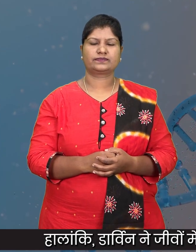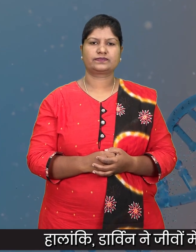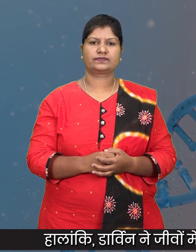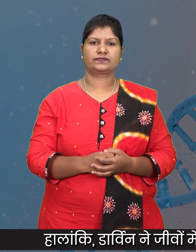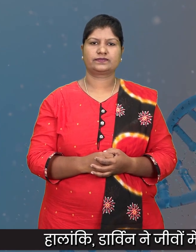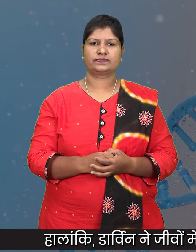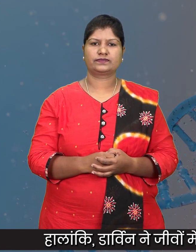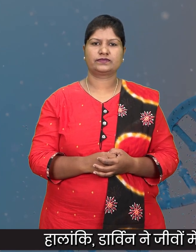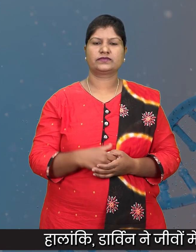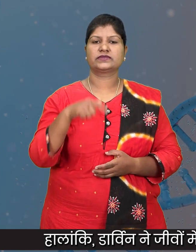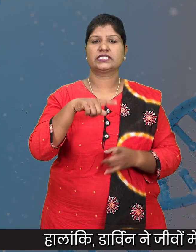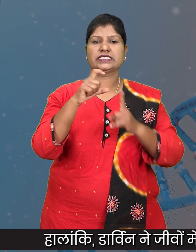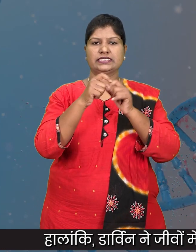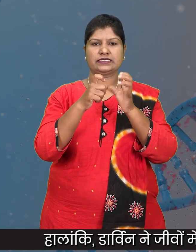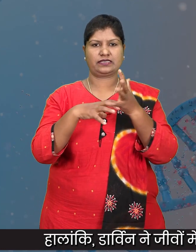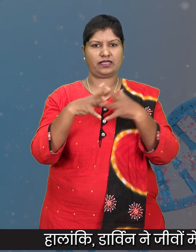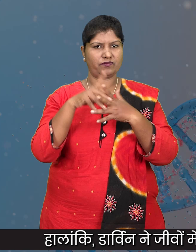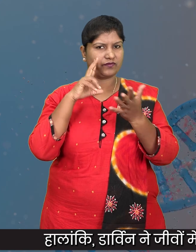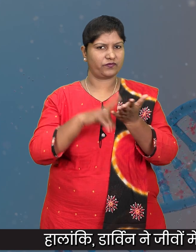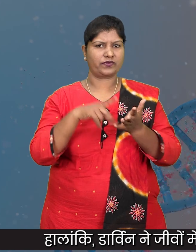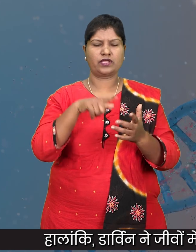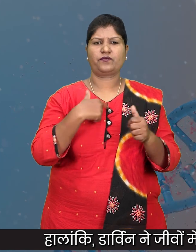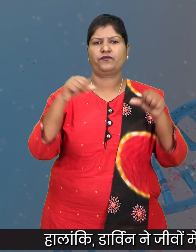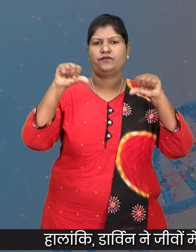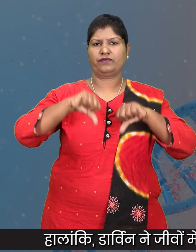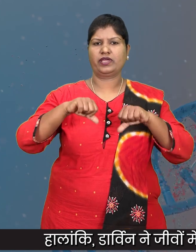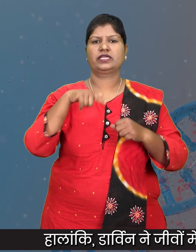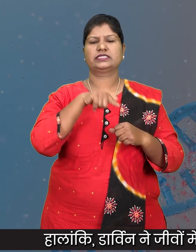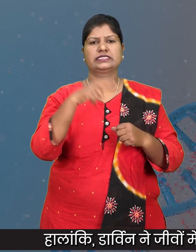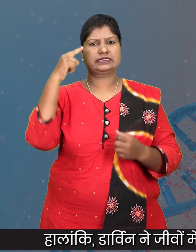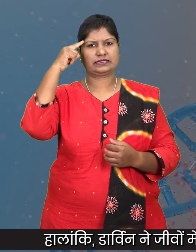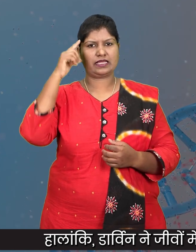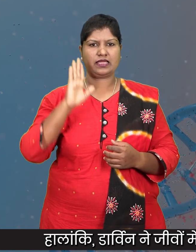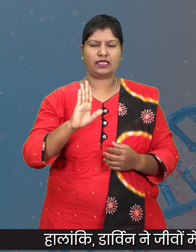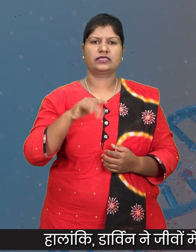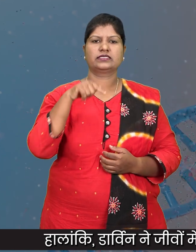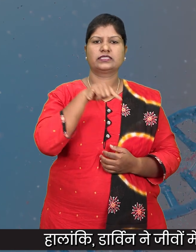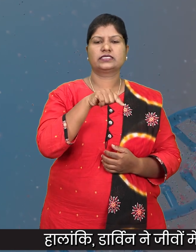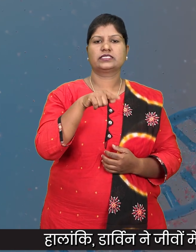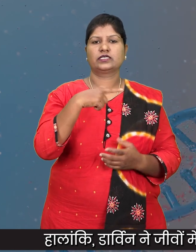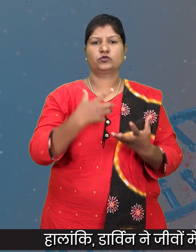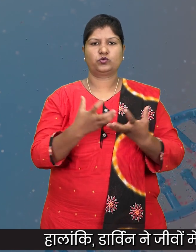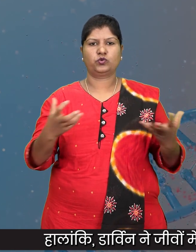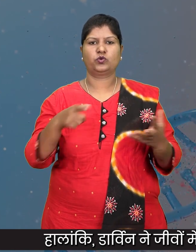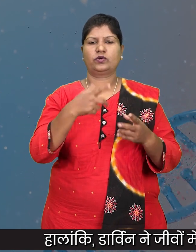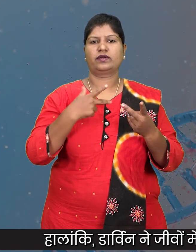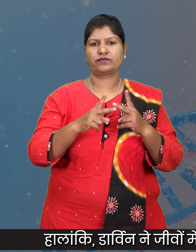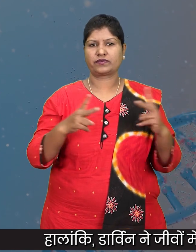हालांकि डार्विन ने जीवों में विविधताओं के स्रोत को पहचानने में विफल रहे।